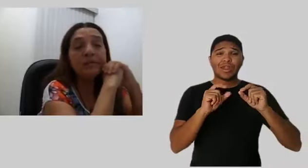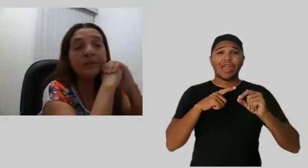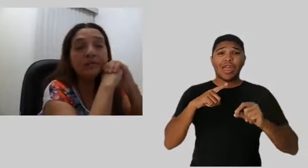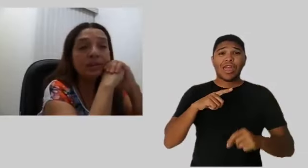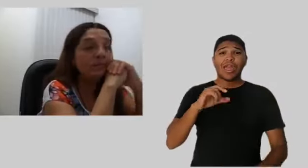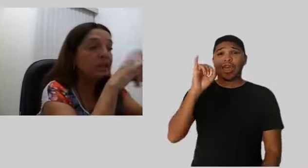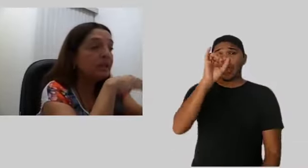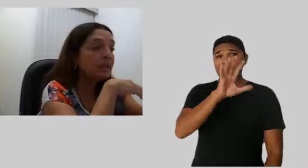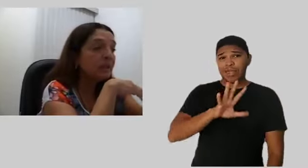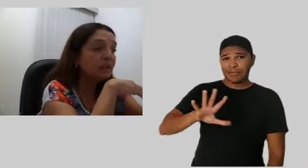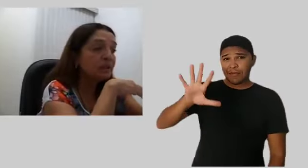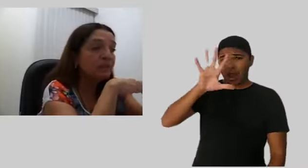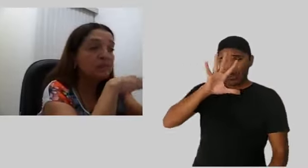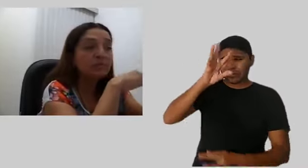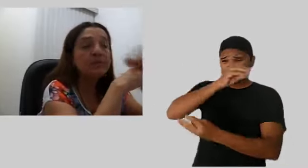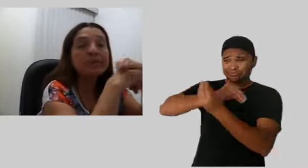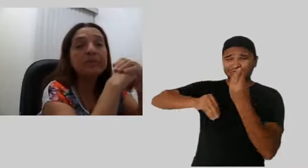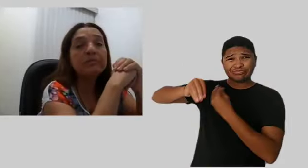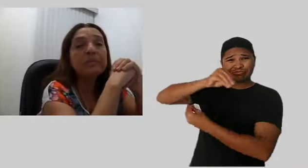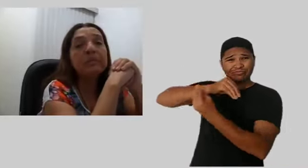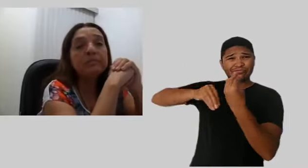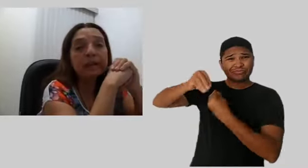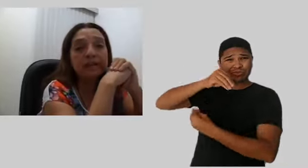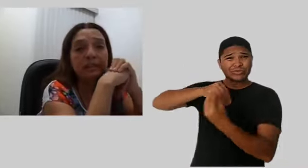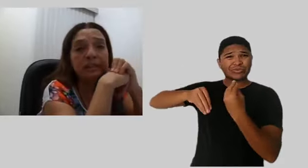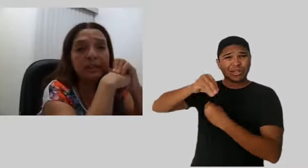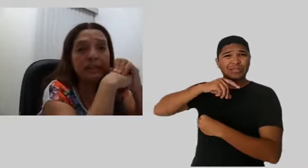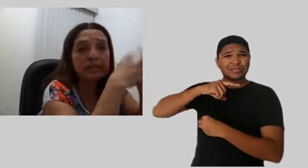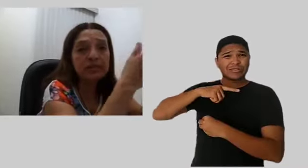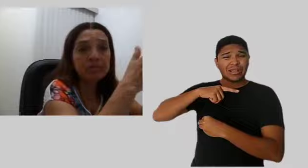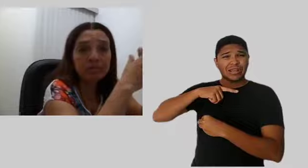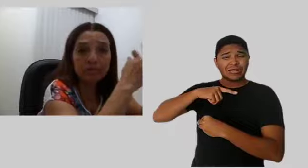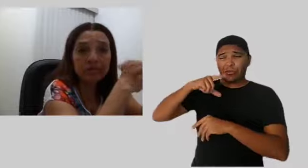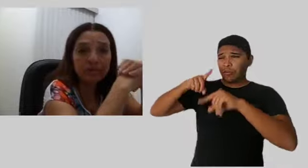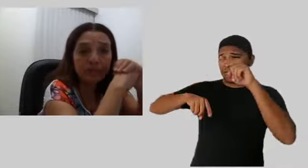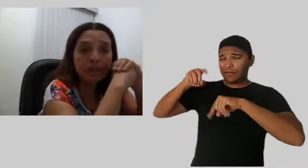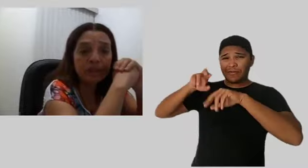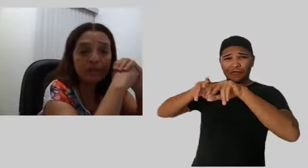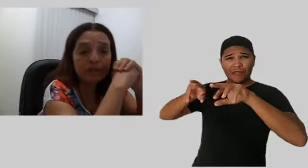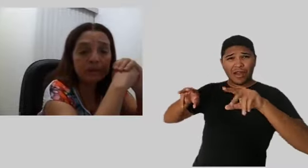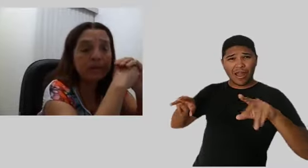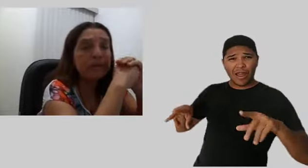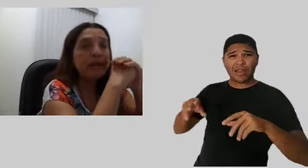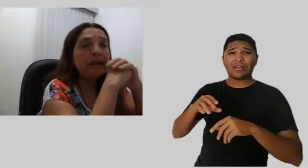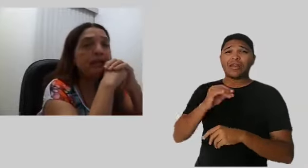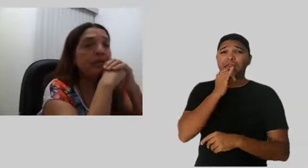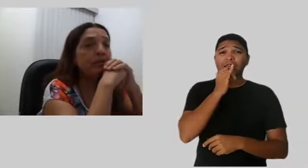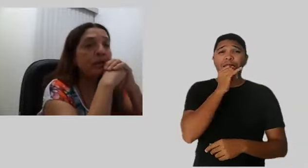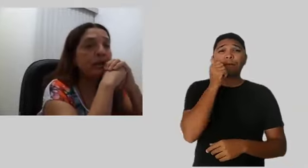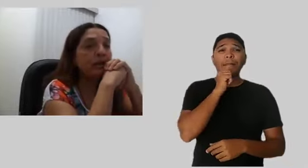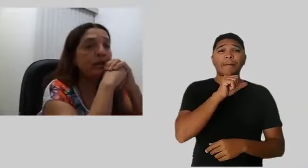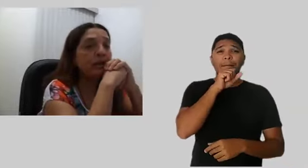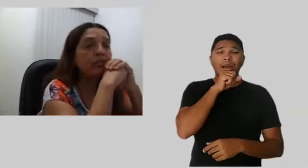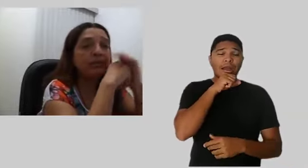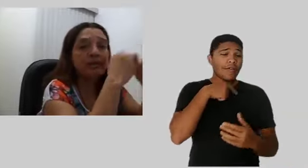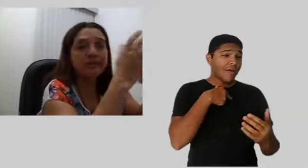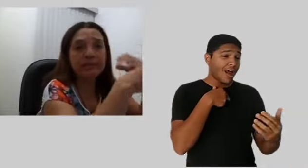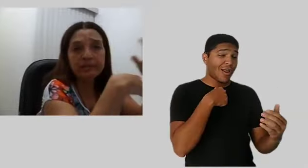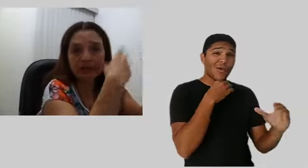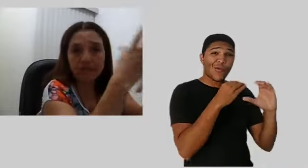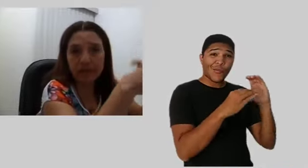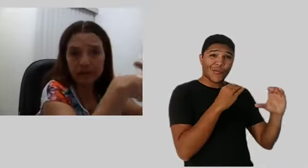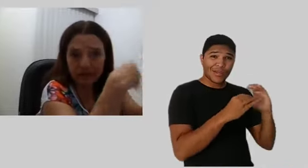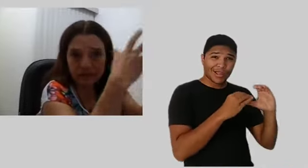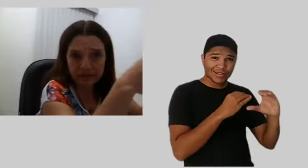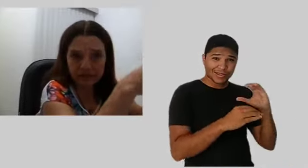fase dele ele vai falar justamente que é o estágio da formação de imagens sincréticas ou amontoado de objetos, né? Então a mãe